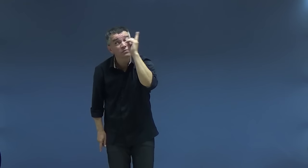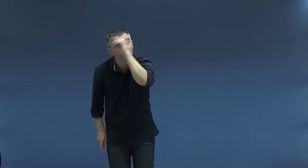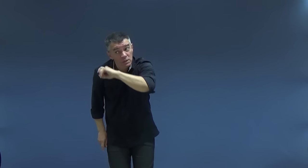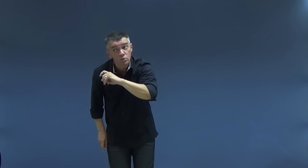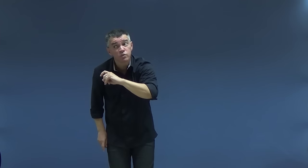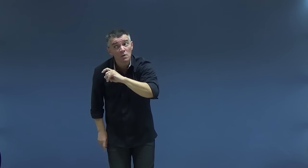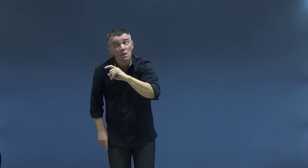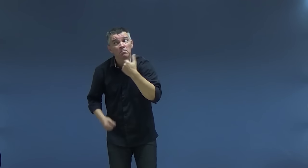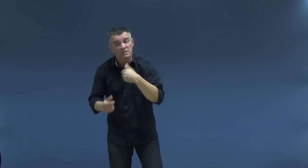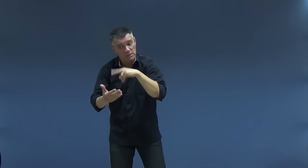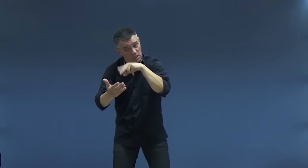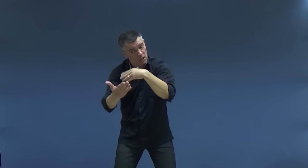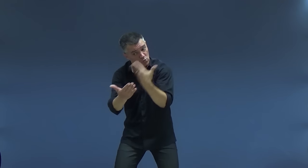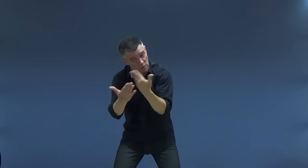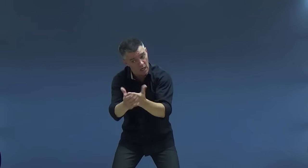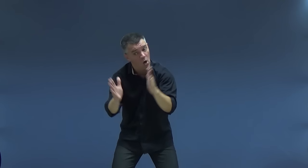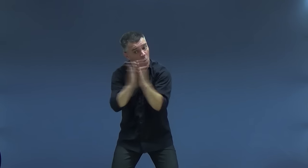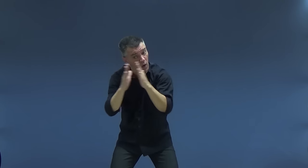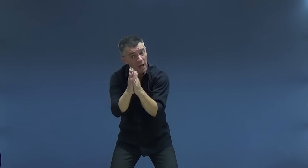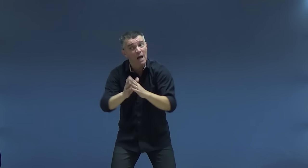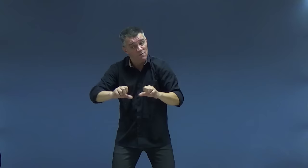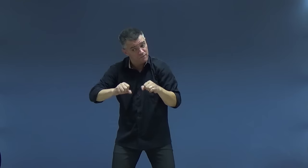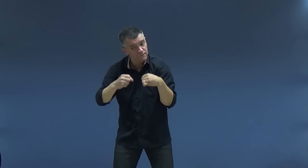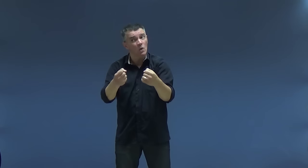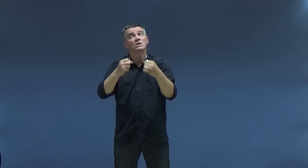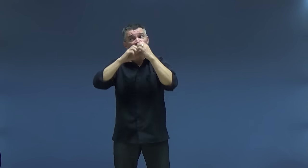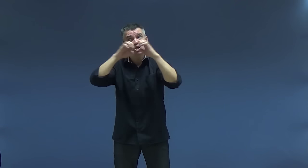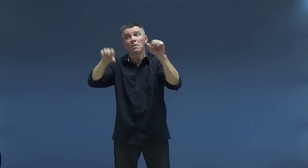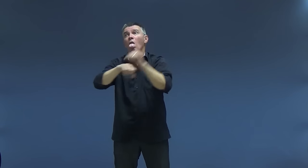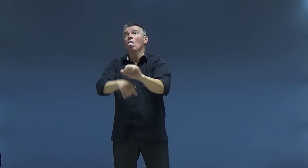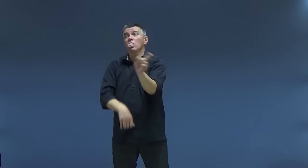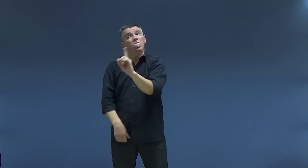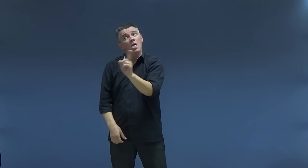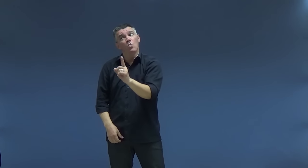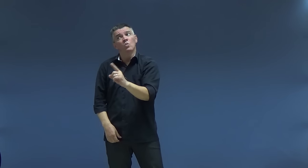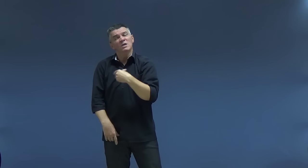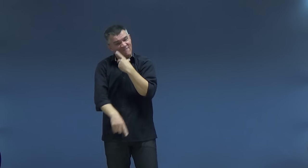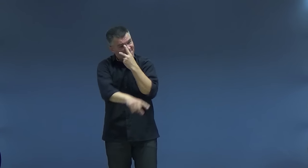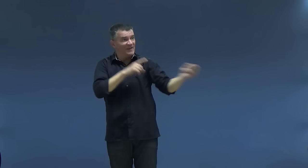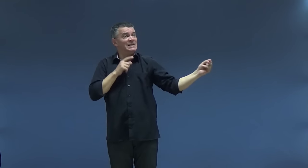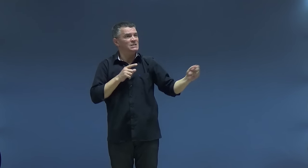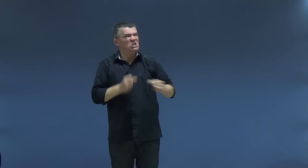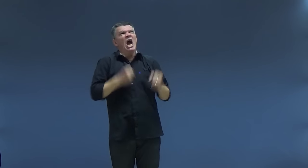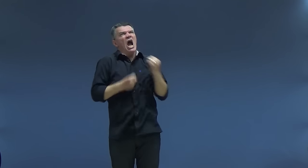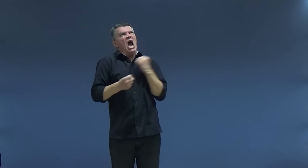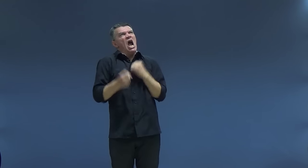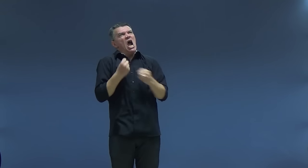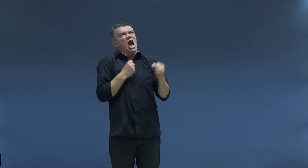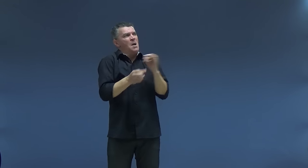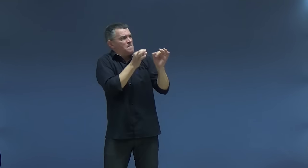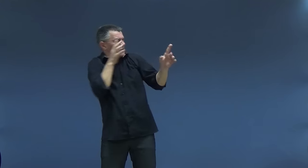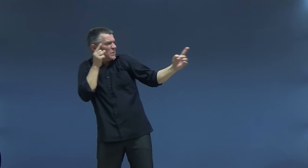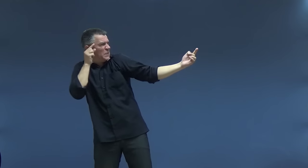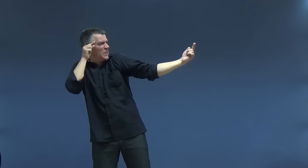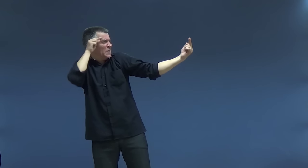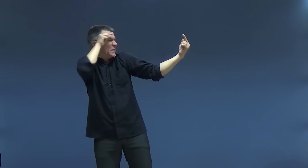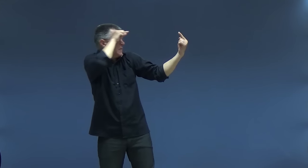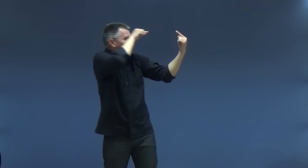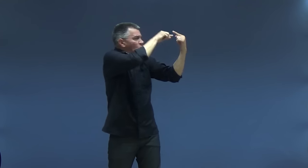Mas, ó, não é fácil não. É difícil. Vai ter que ler a Bíblia, vai ter que orar, vai ter que orar. Para você conseguir vencer e